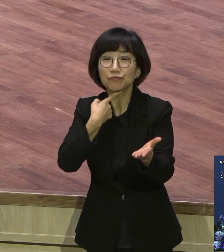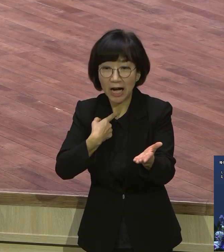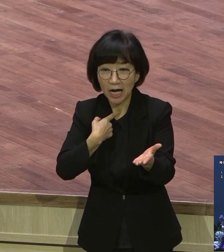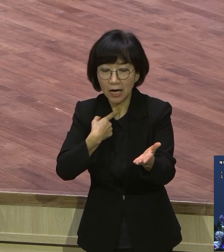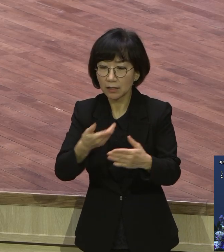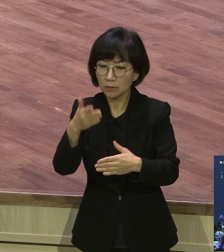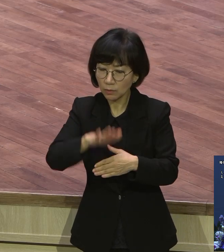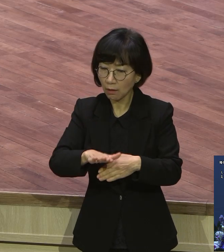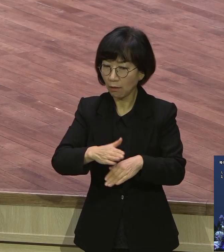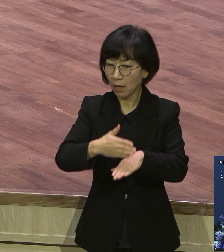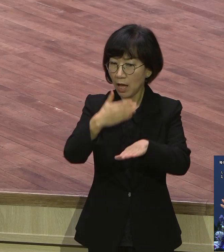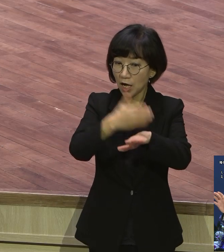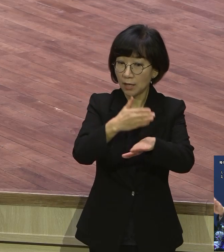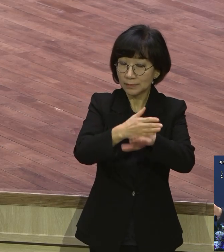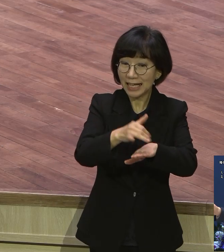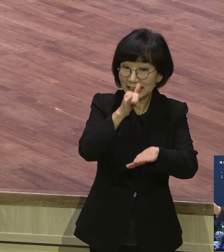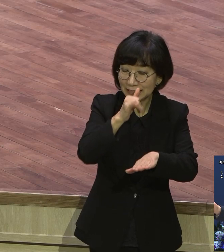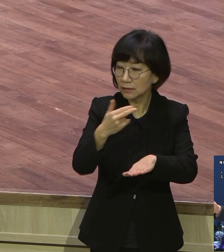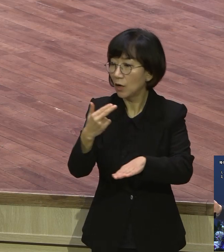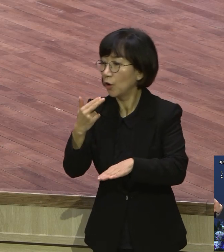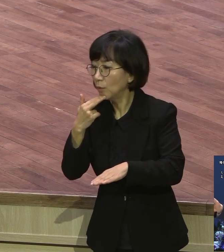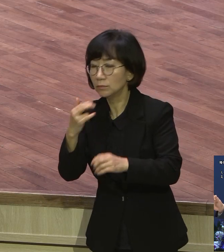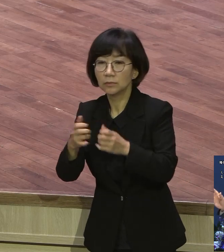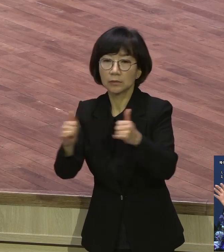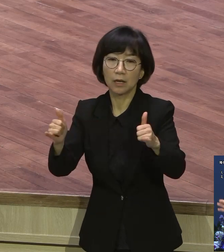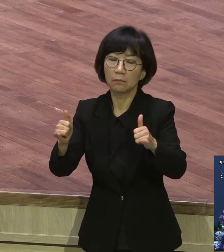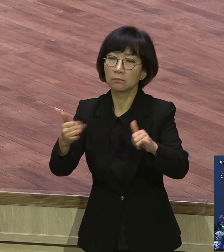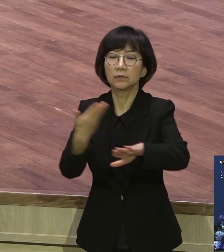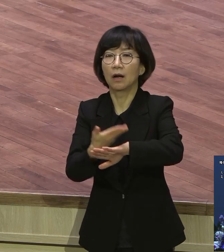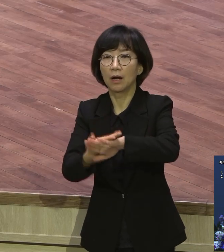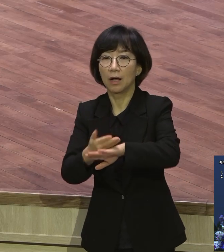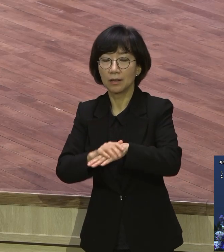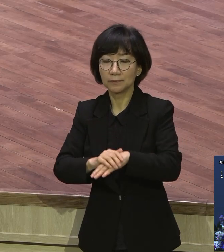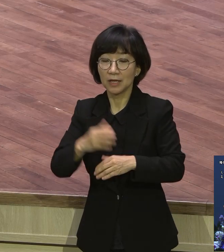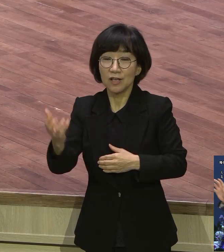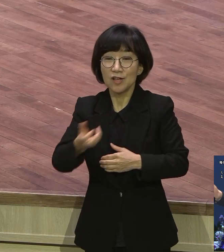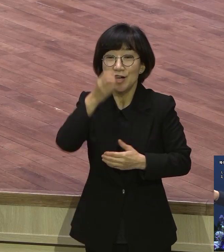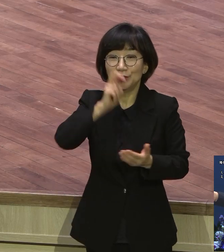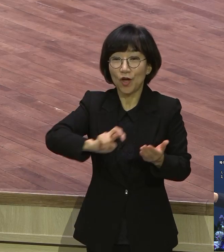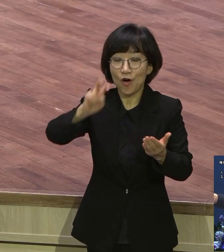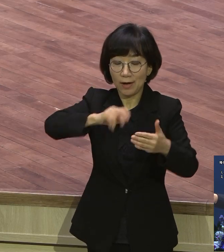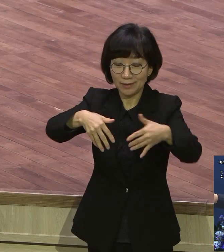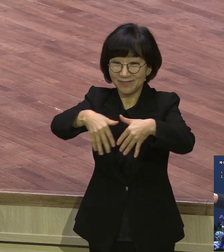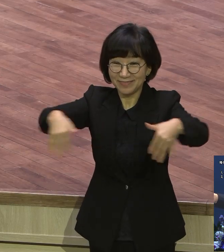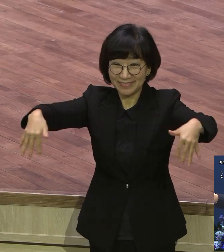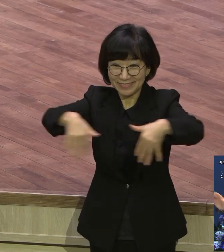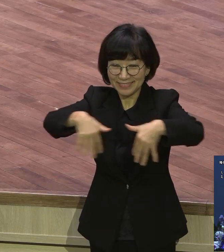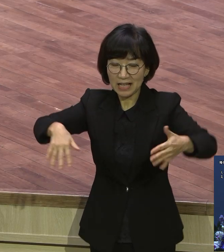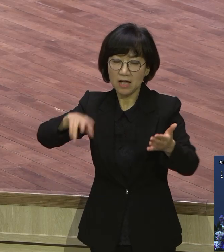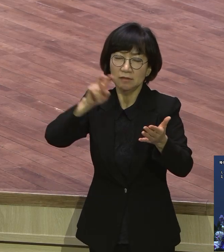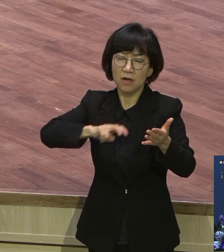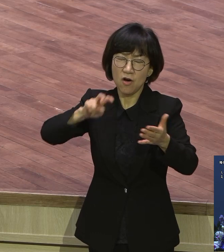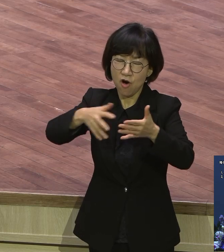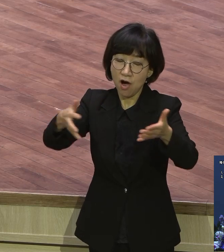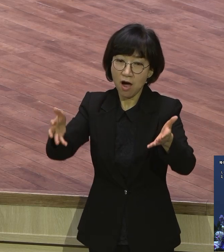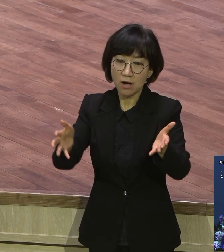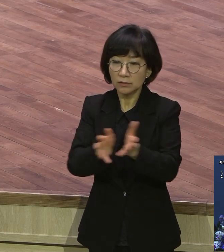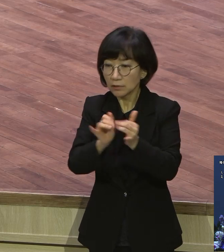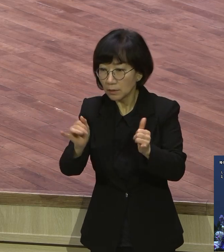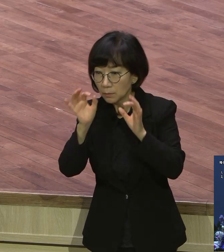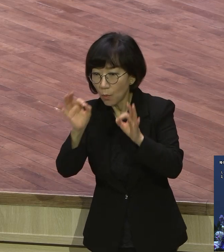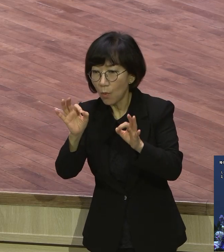차이가 그렇게 많다는 거예요 그래서 승가 대원들의 이 NK세포는 일반 사람들의 천배나 많대요 조사를 해보니까